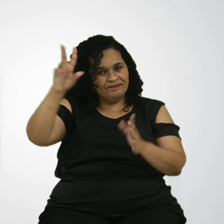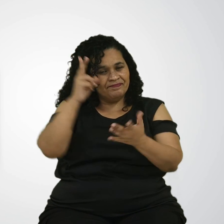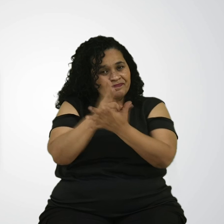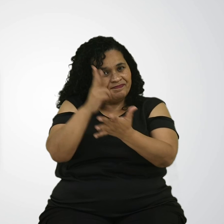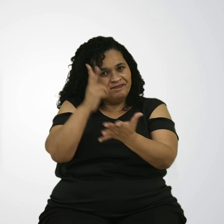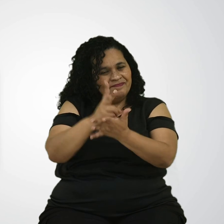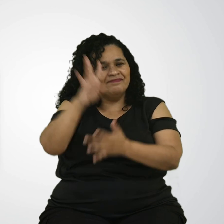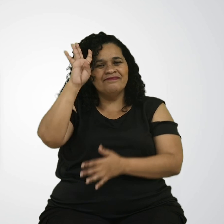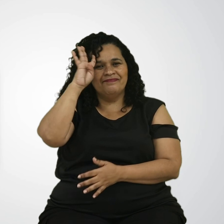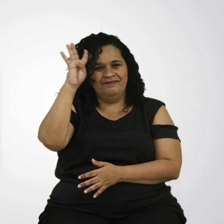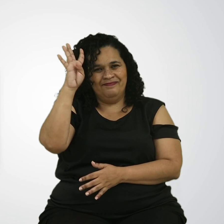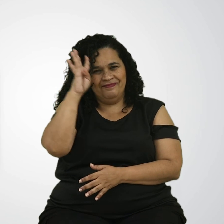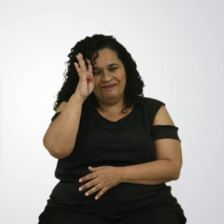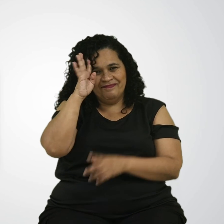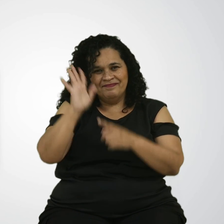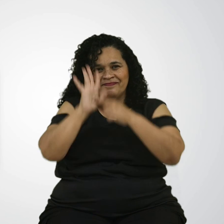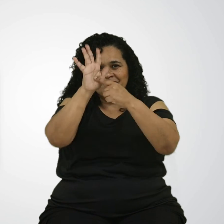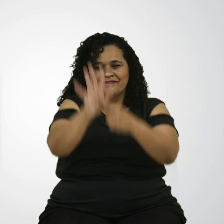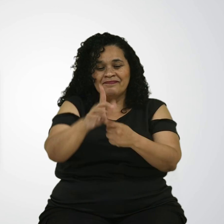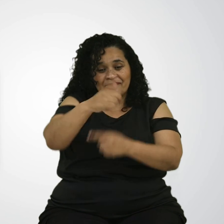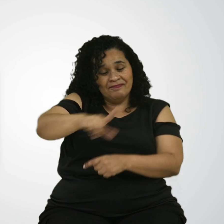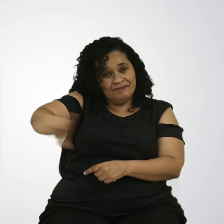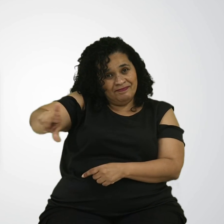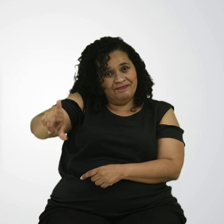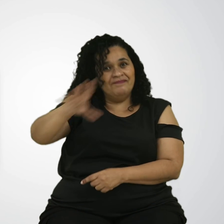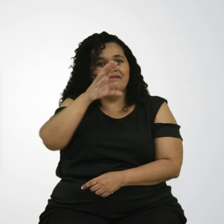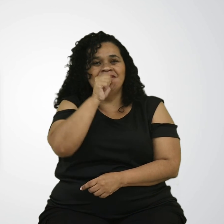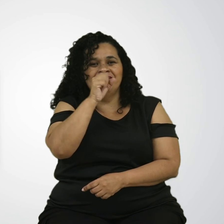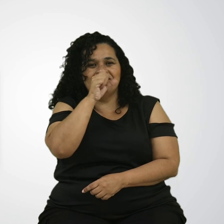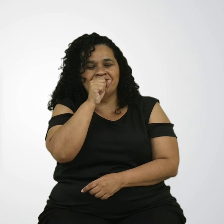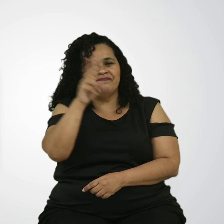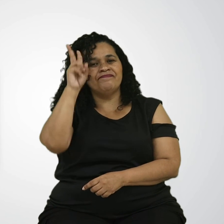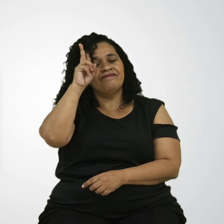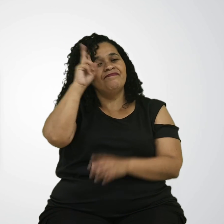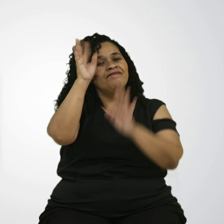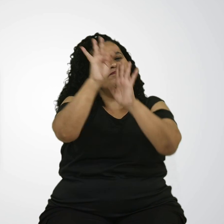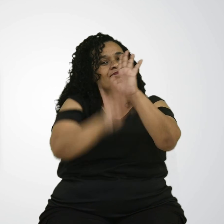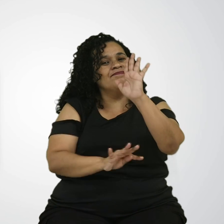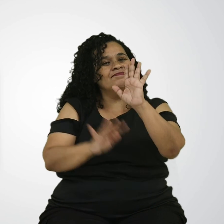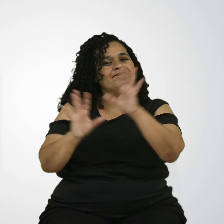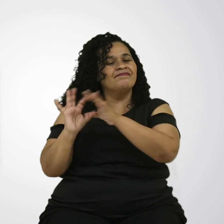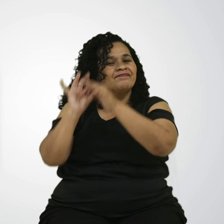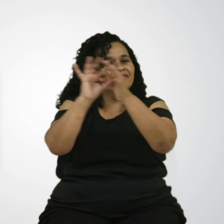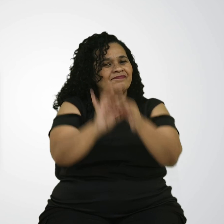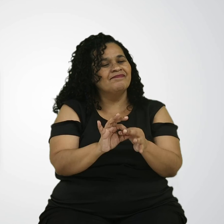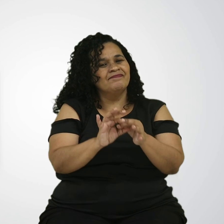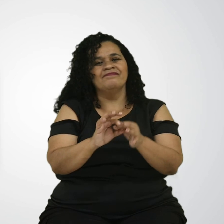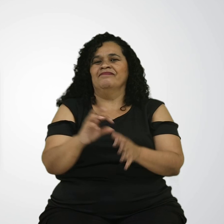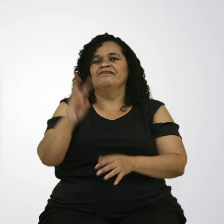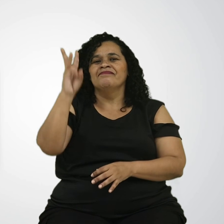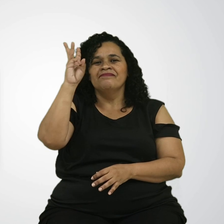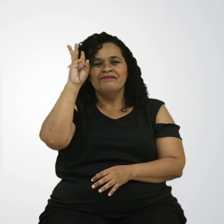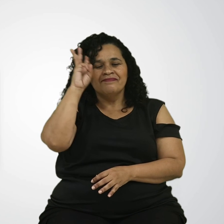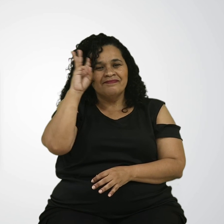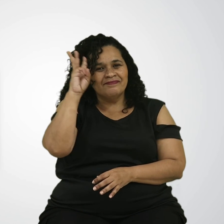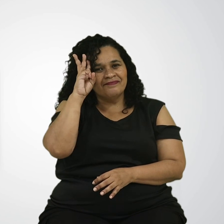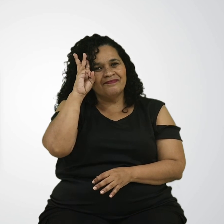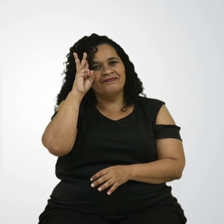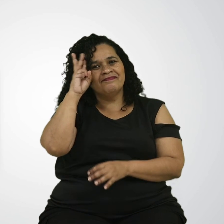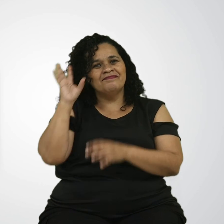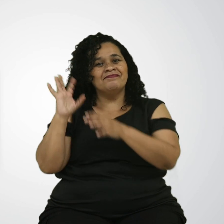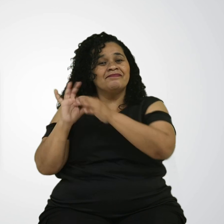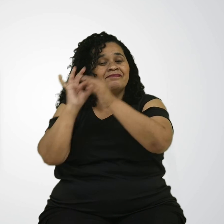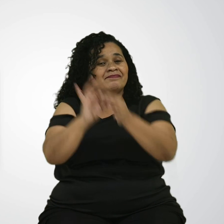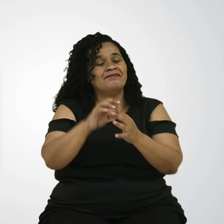reprise no sábado, mais segunda-feira tem texto e contexto, terça-feira conexão feminina, quinta-feira promessas de esperança e